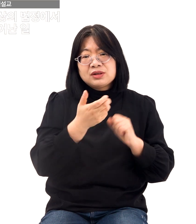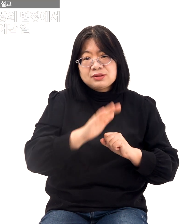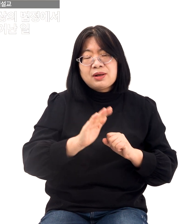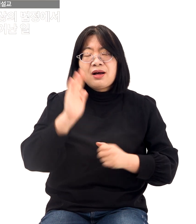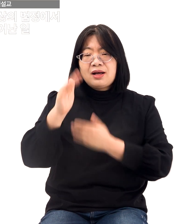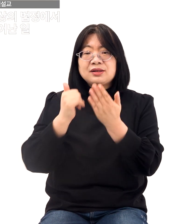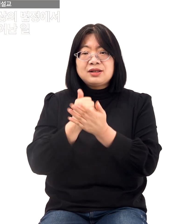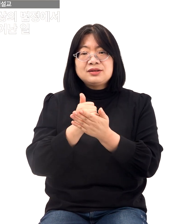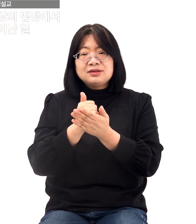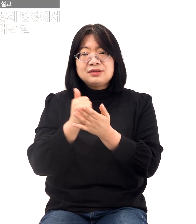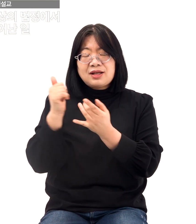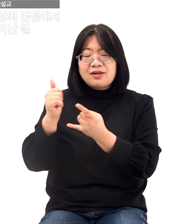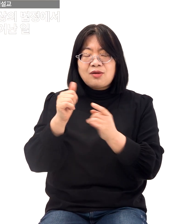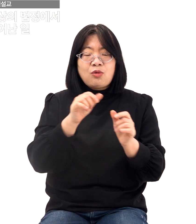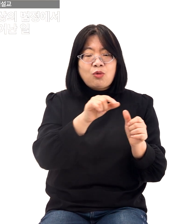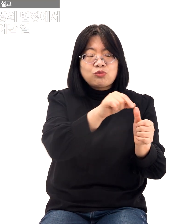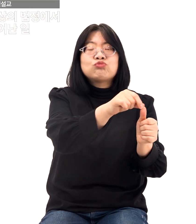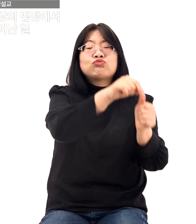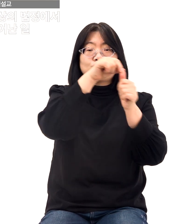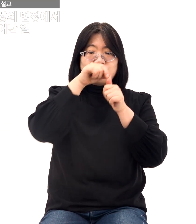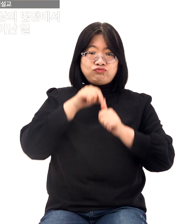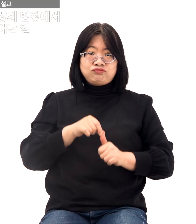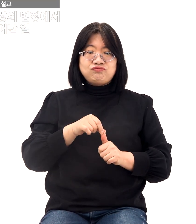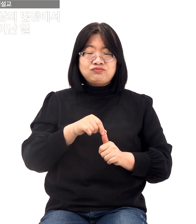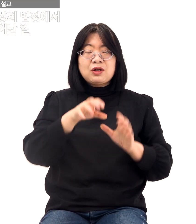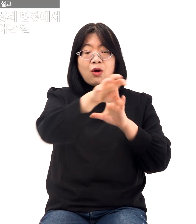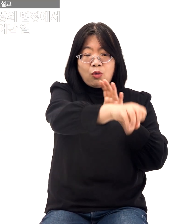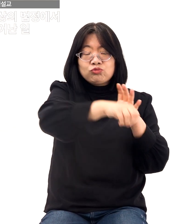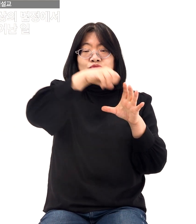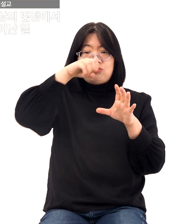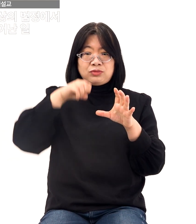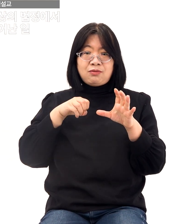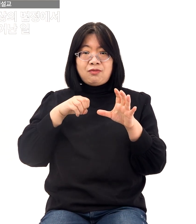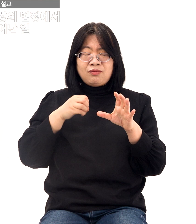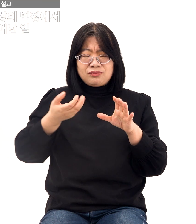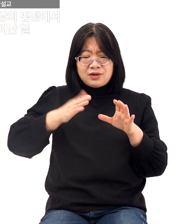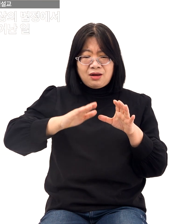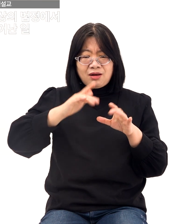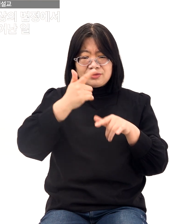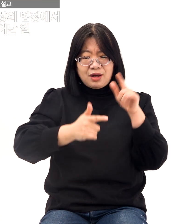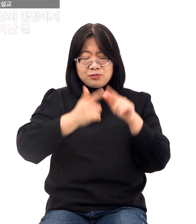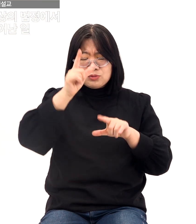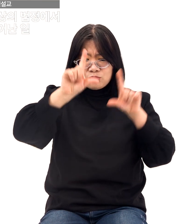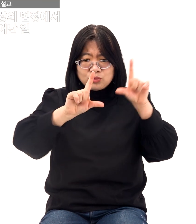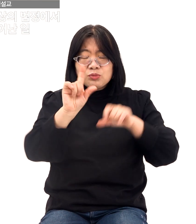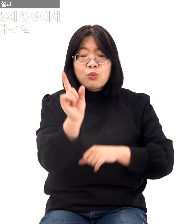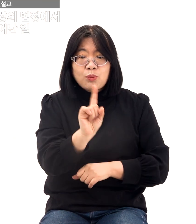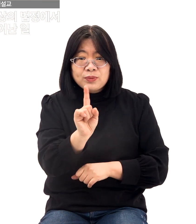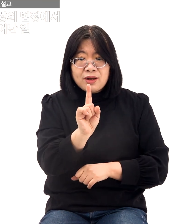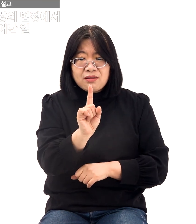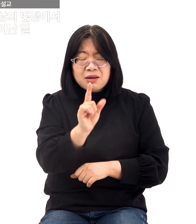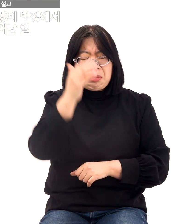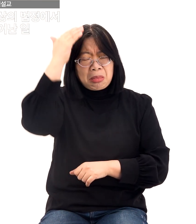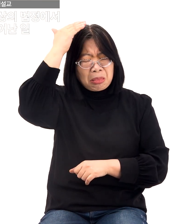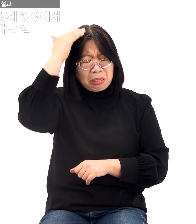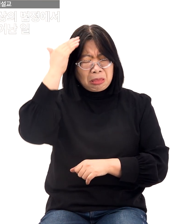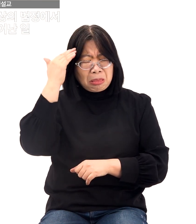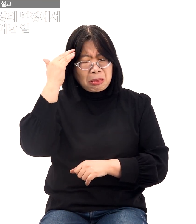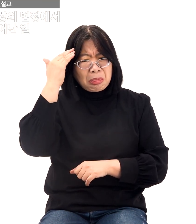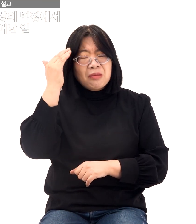거기서 꺼냈어요. 근데 꺼냈는데 나무 상태가 지금 어떻게 됐습니까?